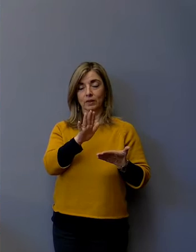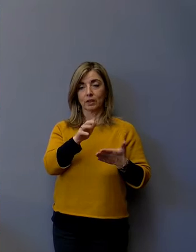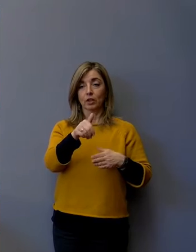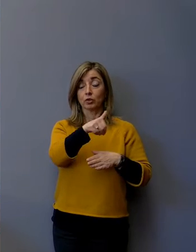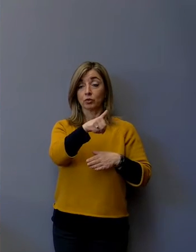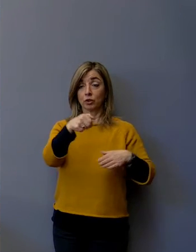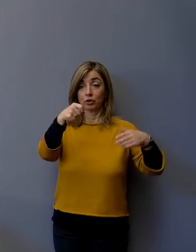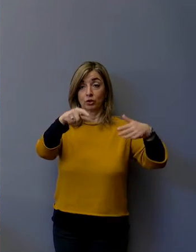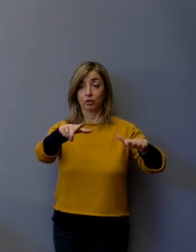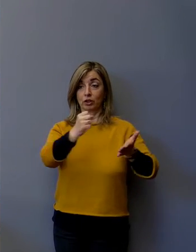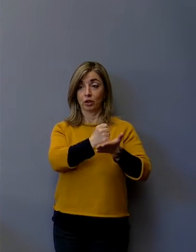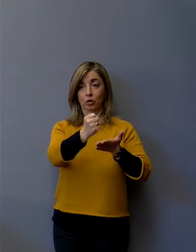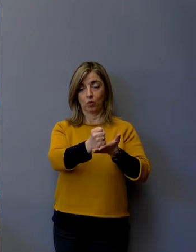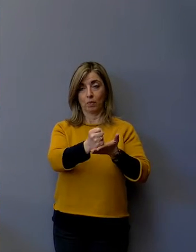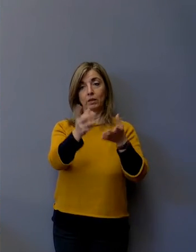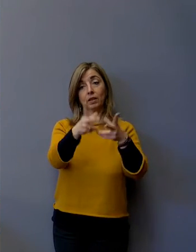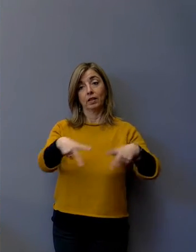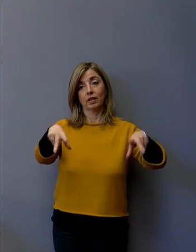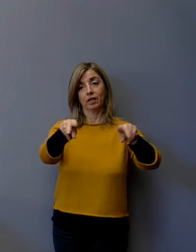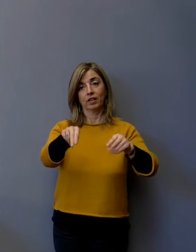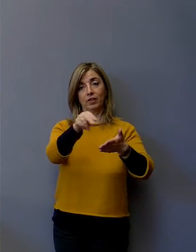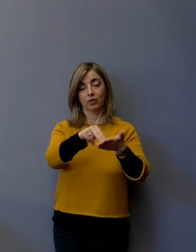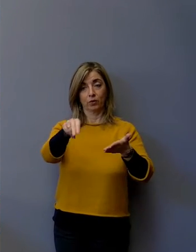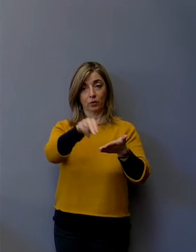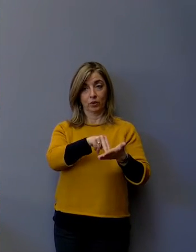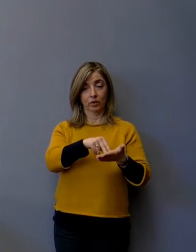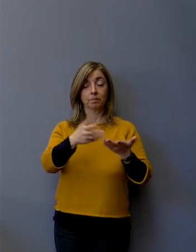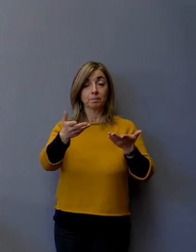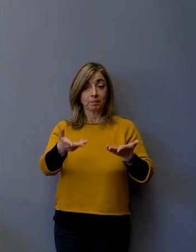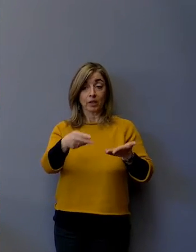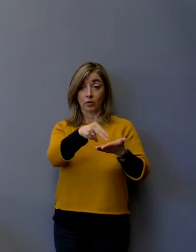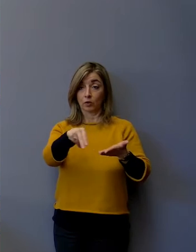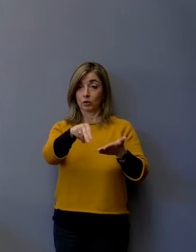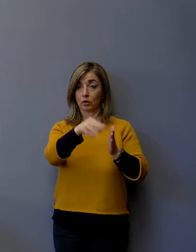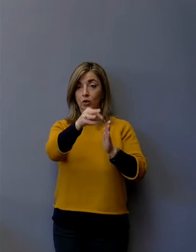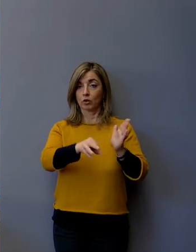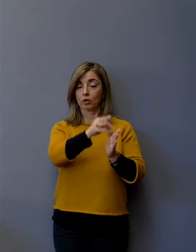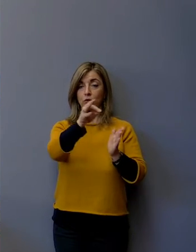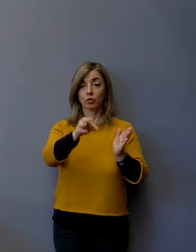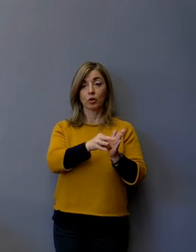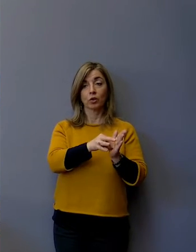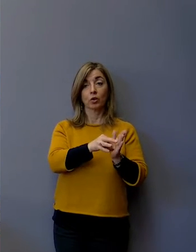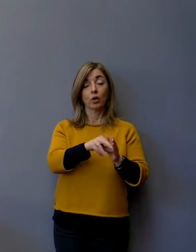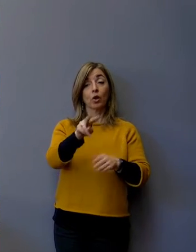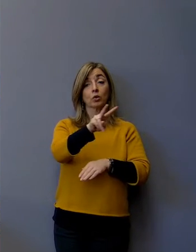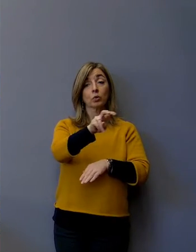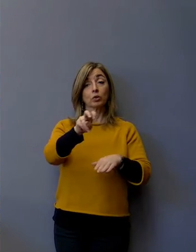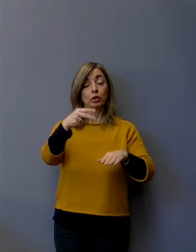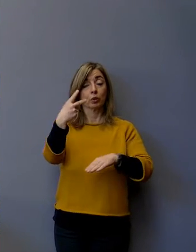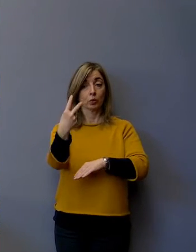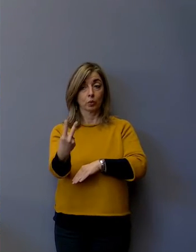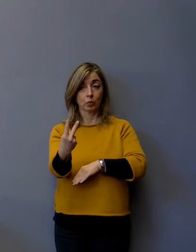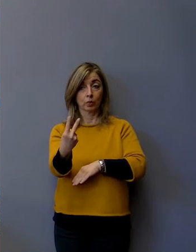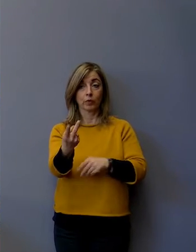ripetiamo il voto allora pongo in votazione l'ordine del giorno numero 202 con